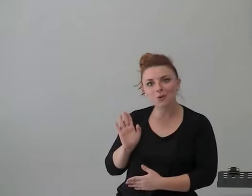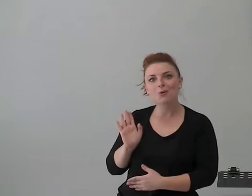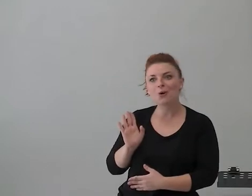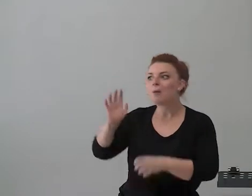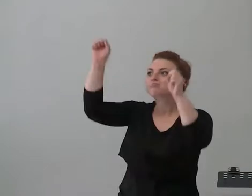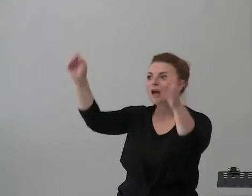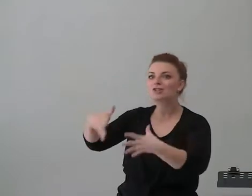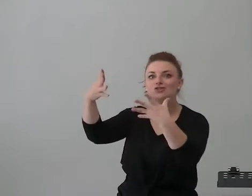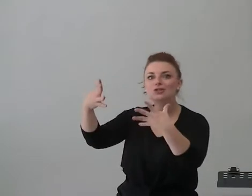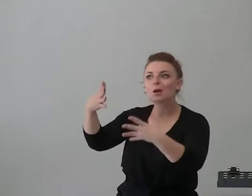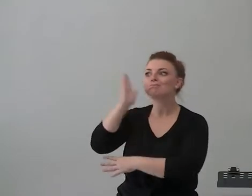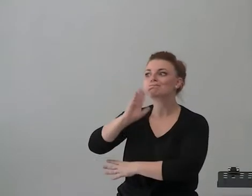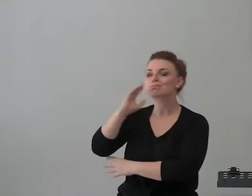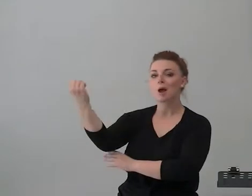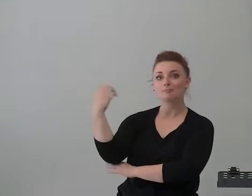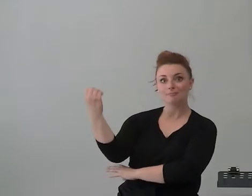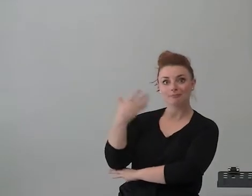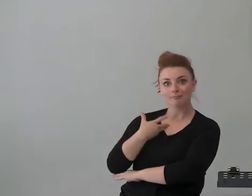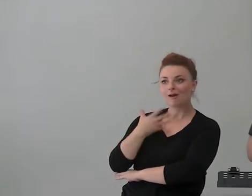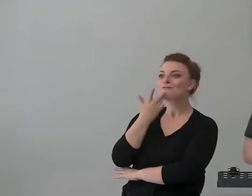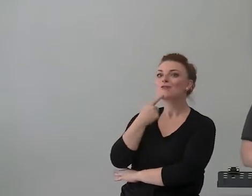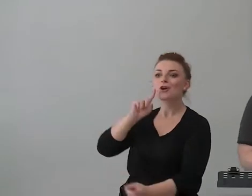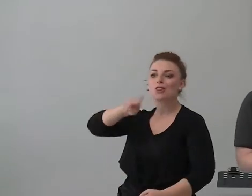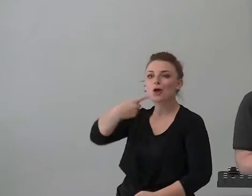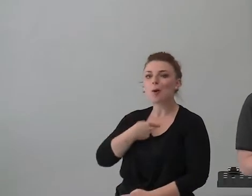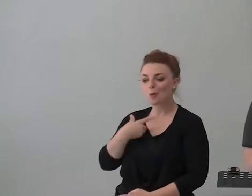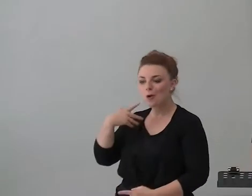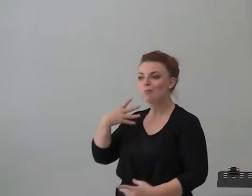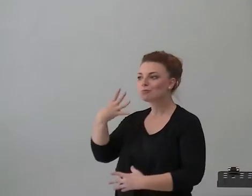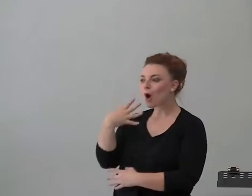insegnaci come si fa, si può fare, perché lo voglio fare anche io.